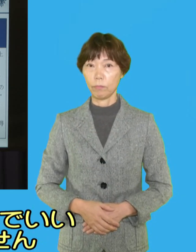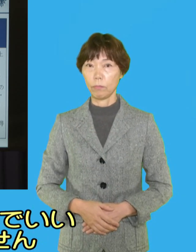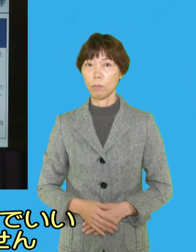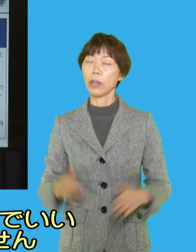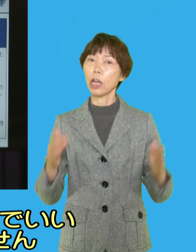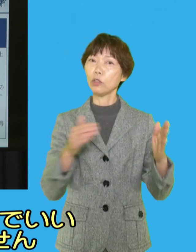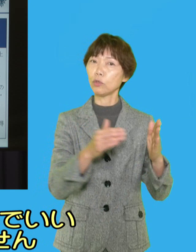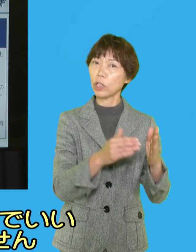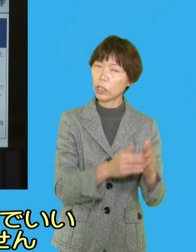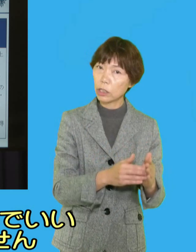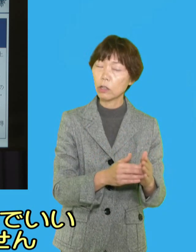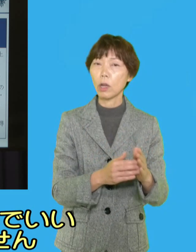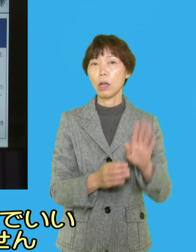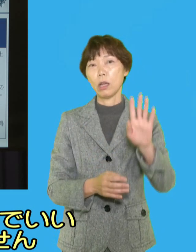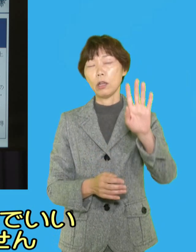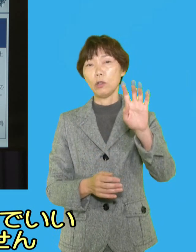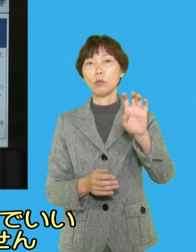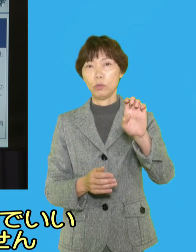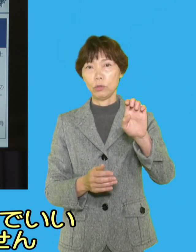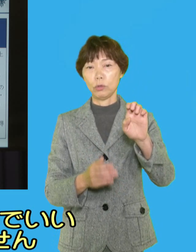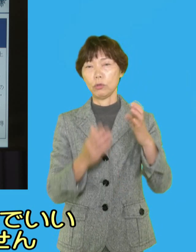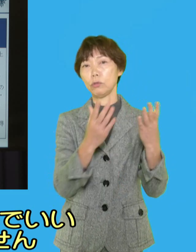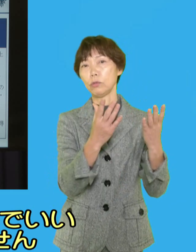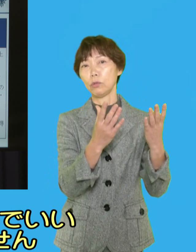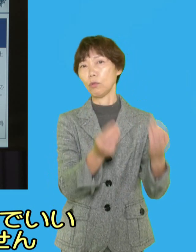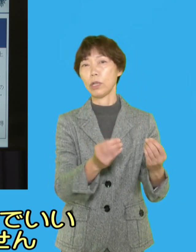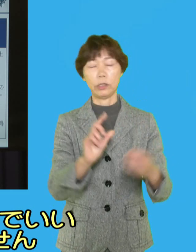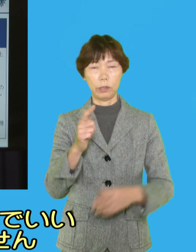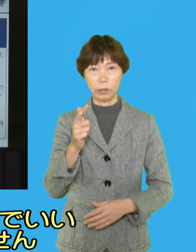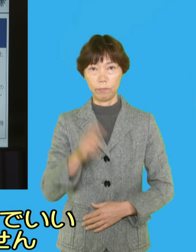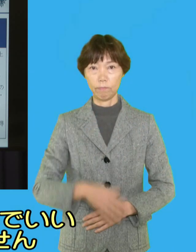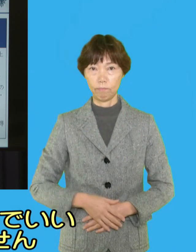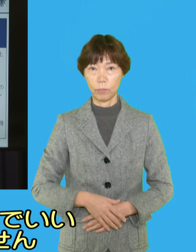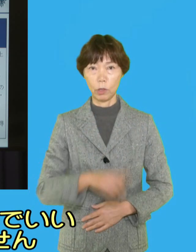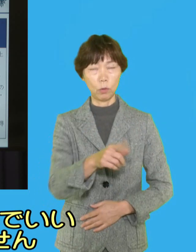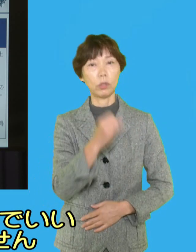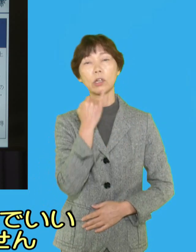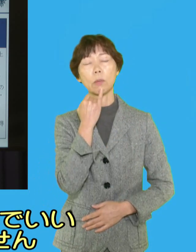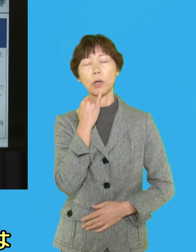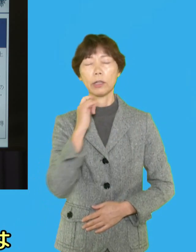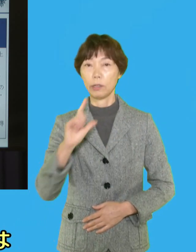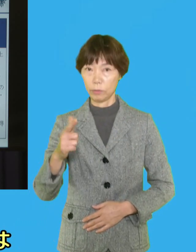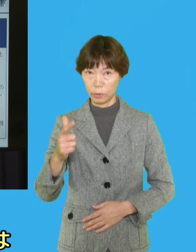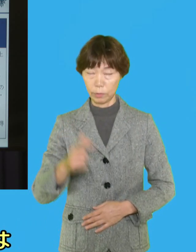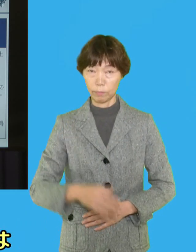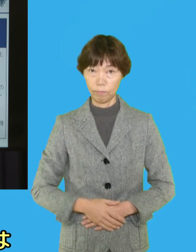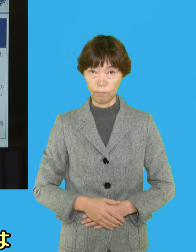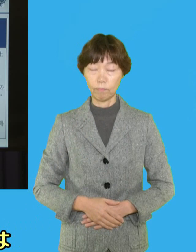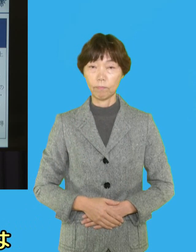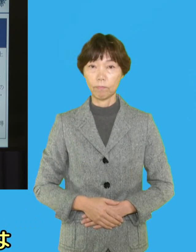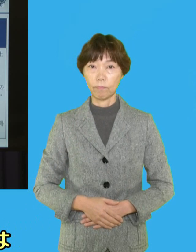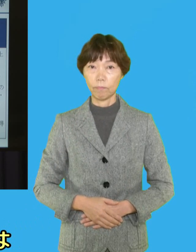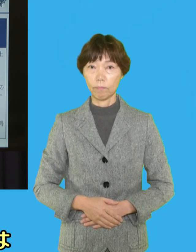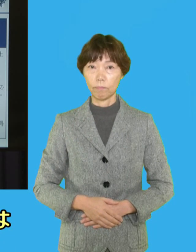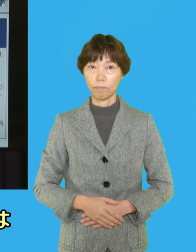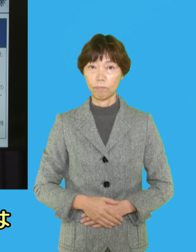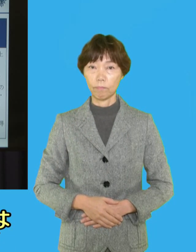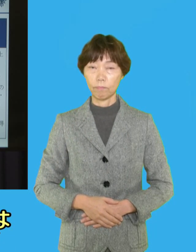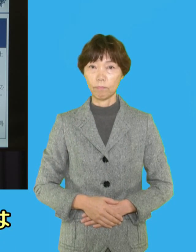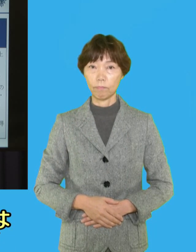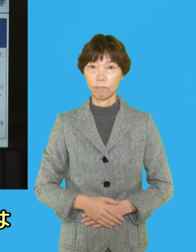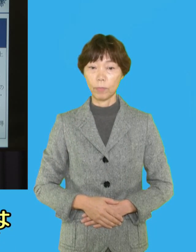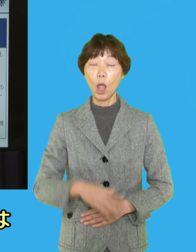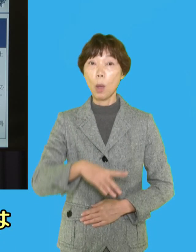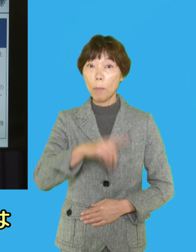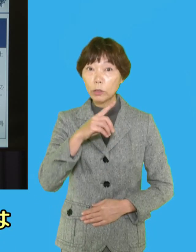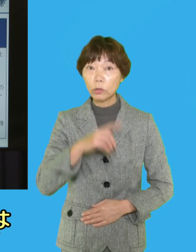その 40% が、まあ、ゴールでこれでいいというわけではありませんので、これもですね、ゆくゆくはまずは